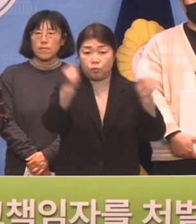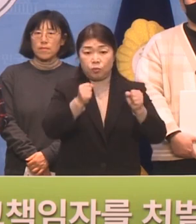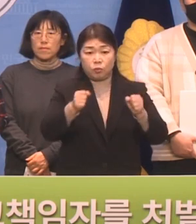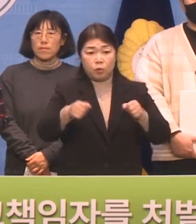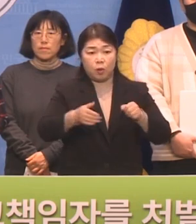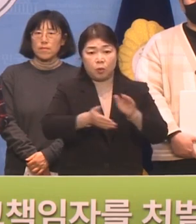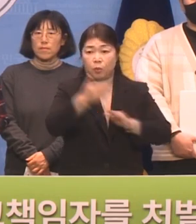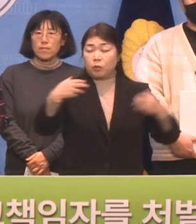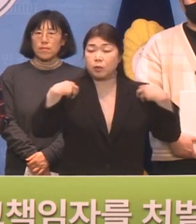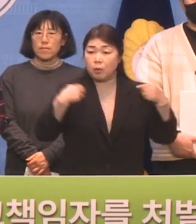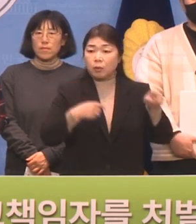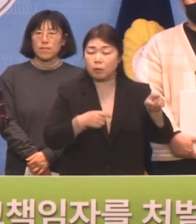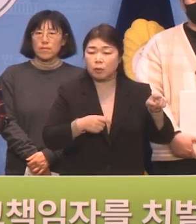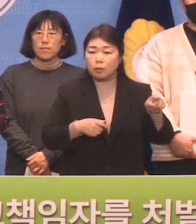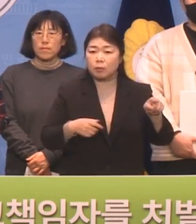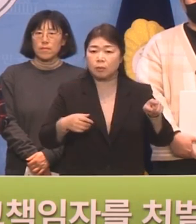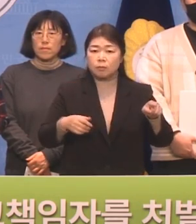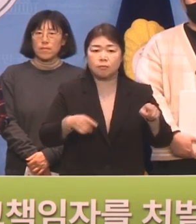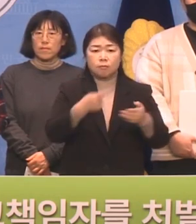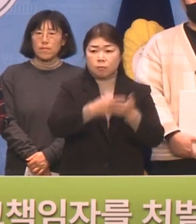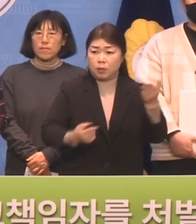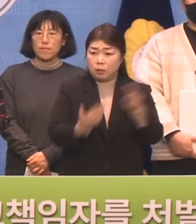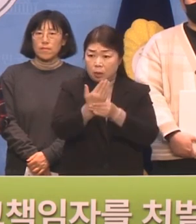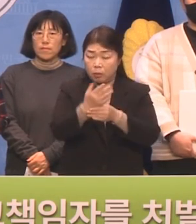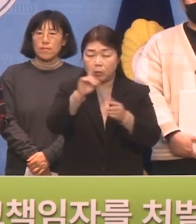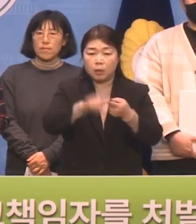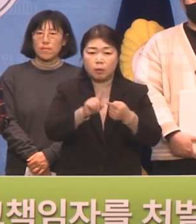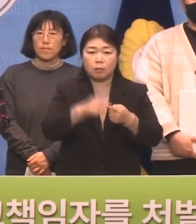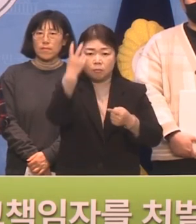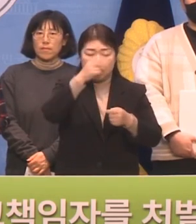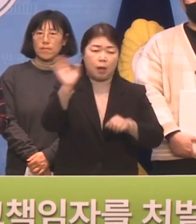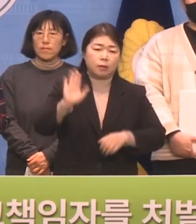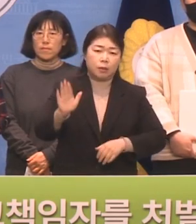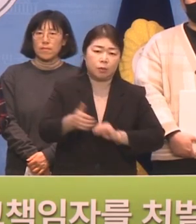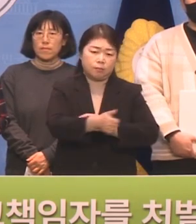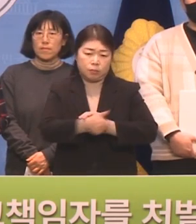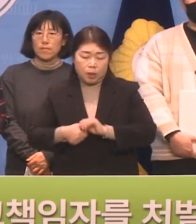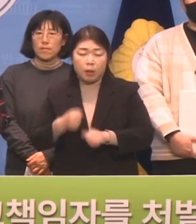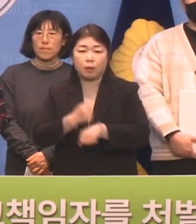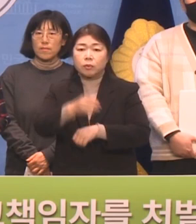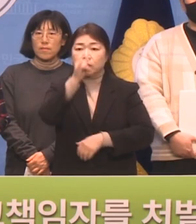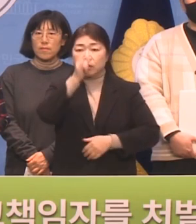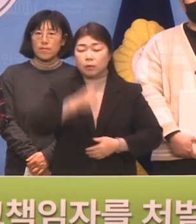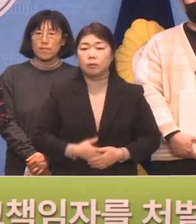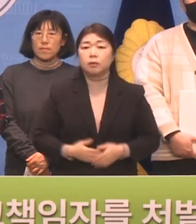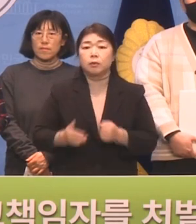회피했고요. 그래서 피해 당사자들과 시민들의 요구에 따라서